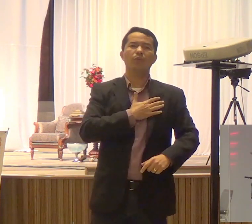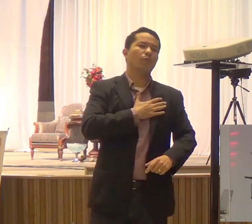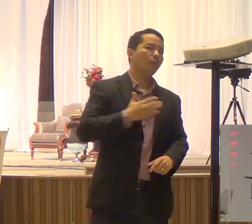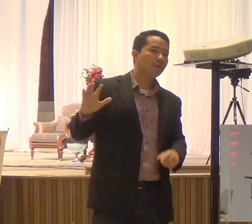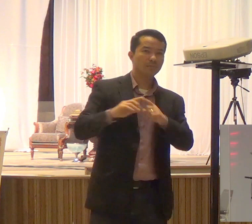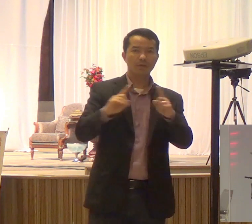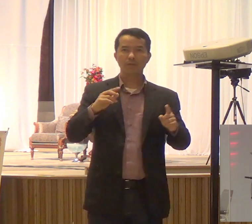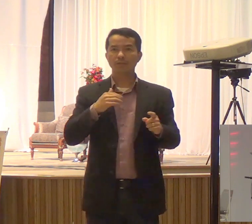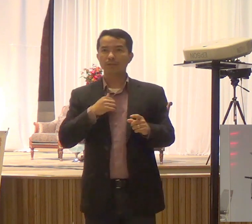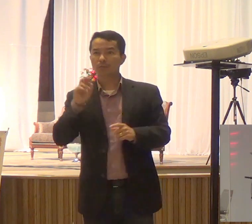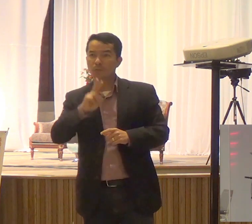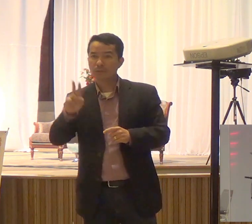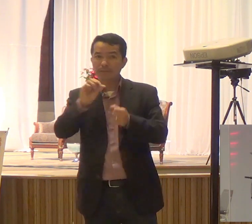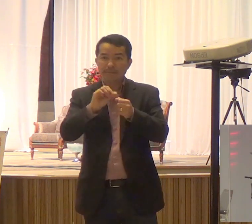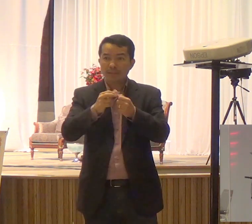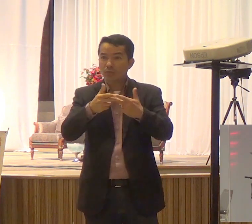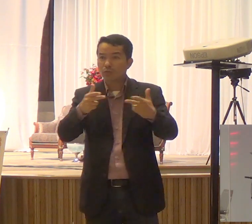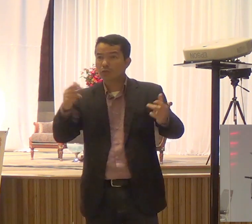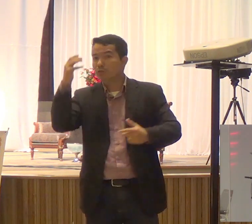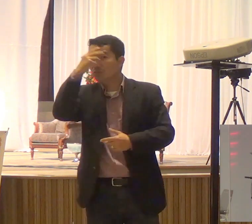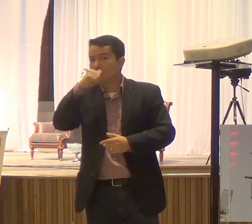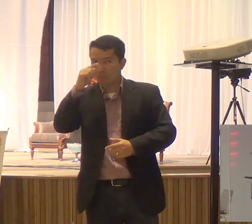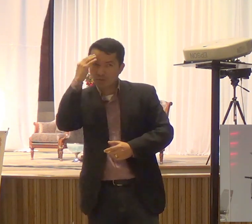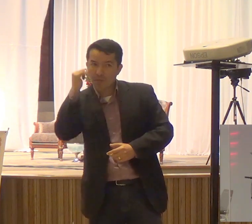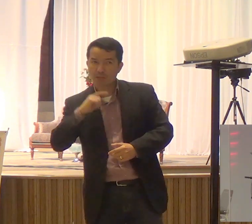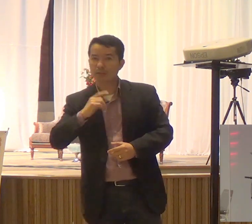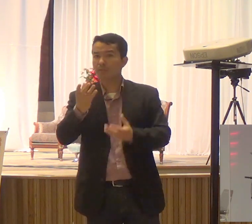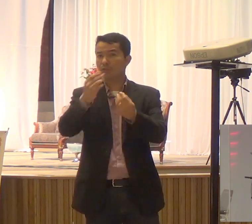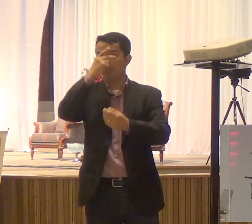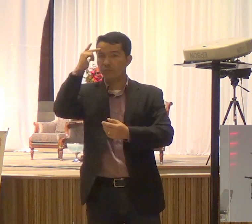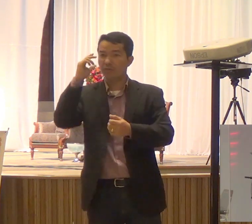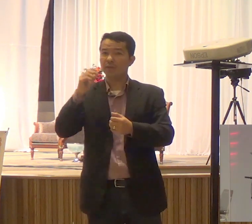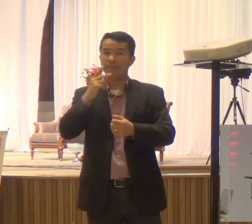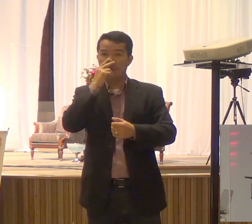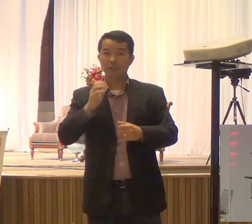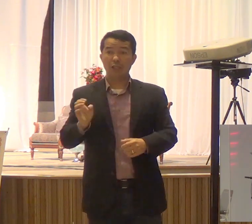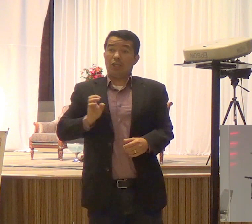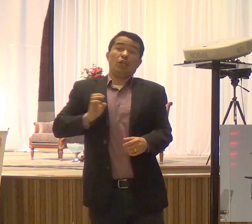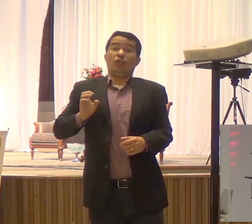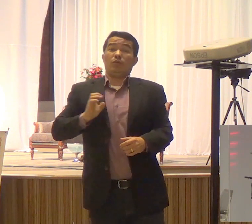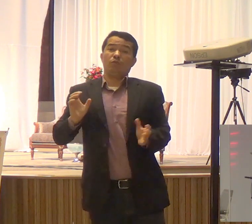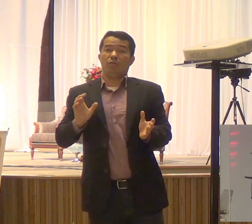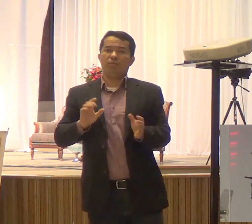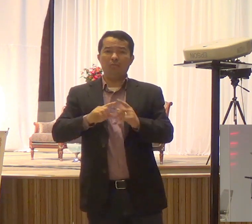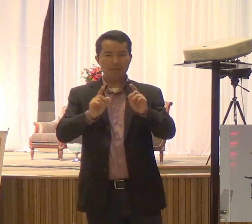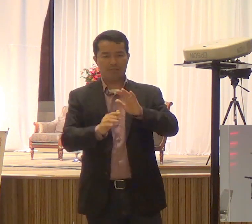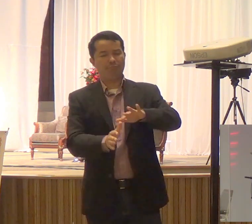transformar aquilo numa peça bonita. E tem gente ficando rica com isso, não sei se você sabia, né? Vamos deixar para lá essa história, a gente conta isso